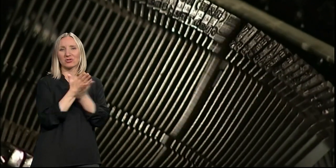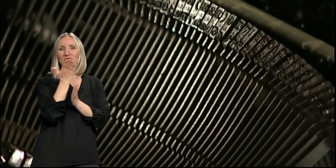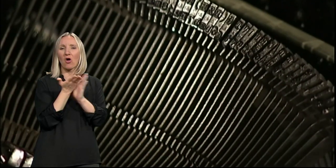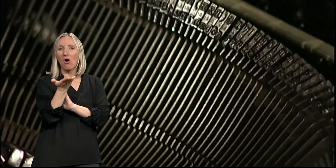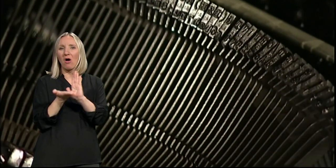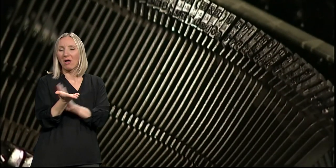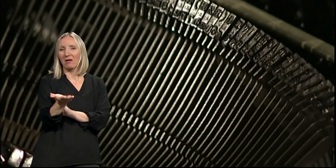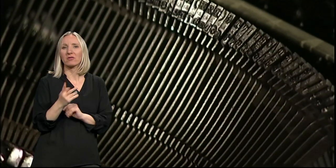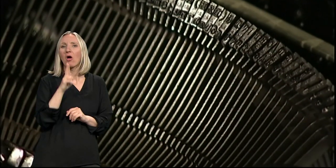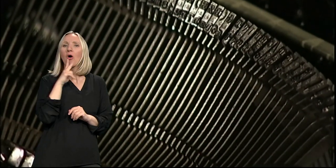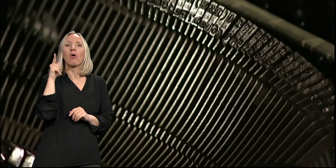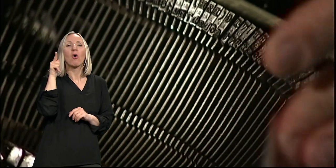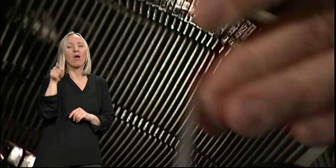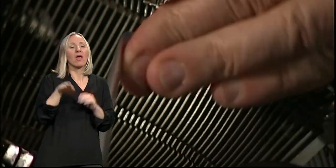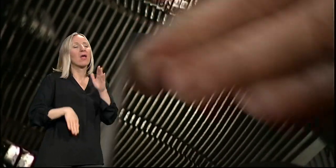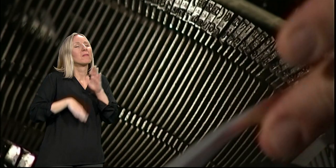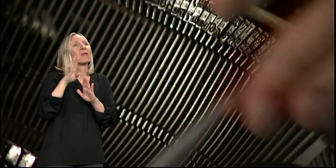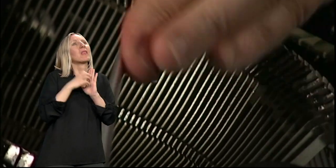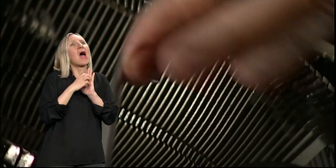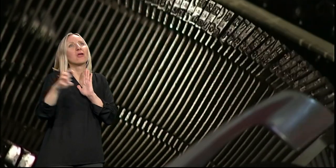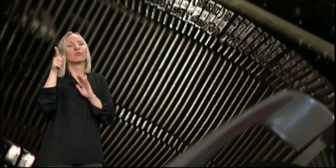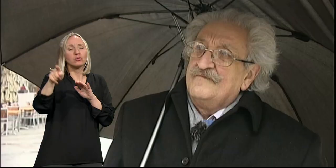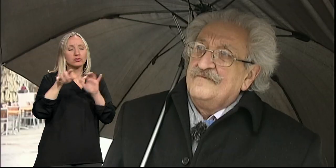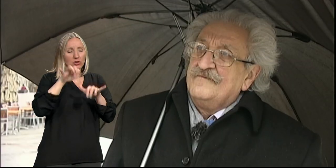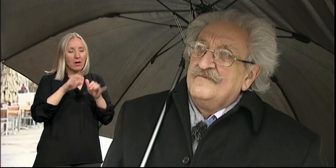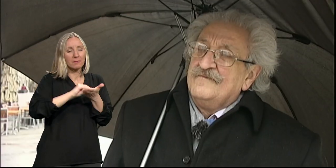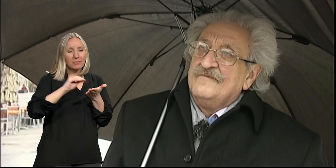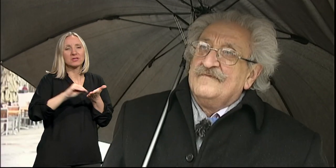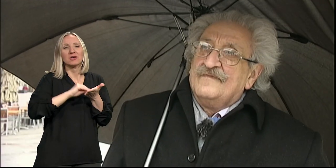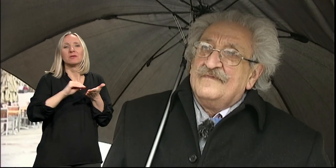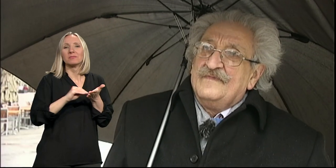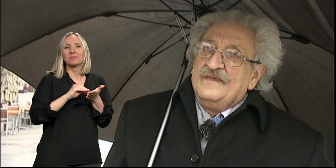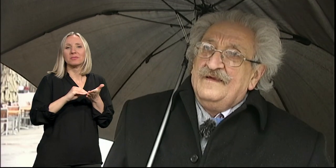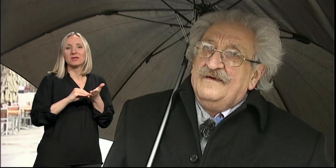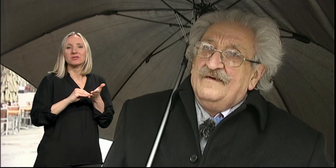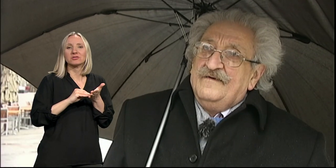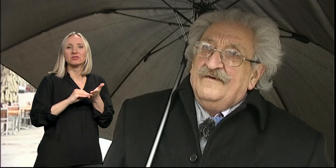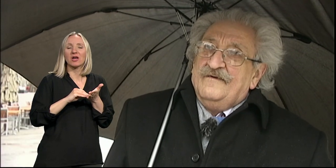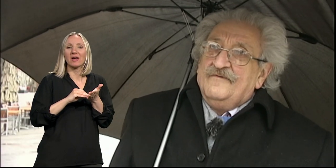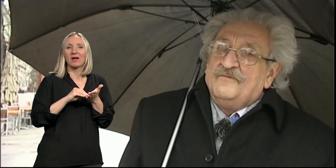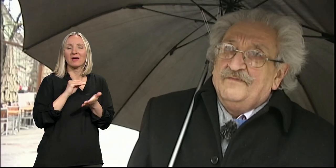Koji je od tih scenarija najduže sazrevao u vama i koji vas je najviše namučio?